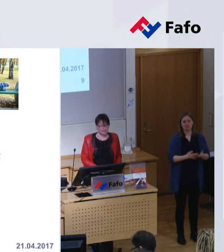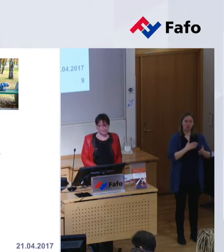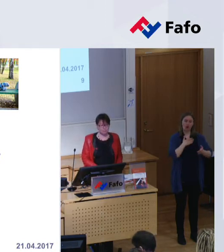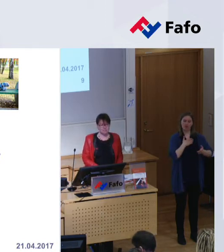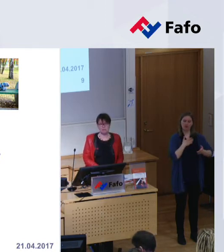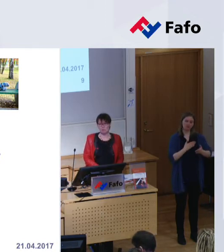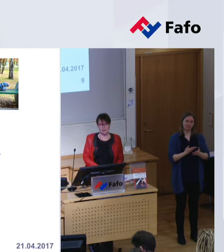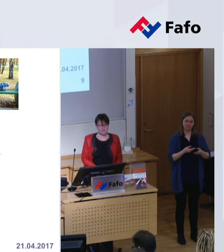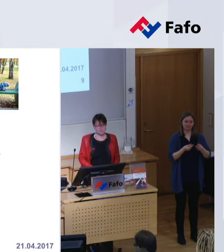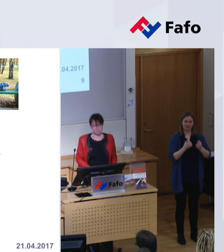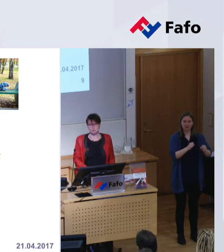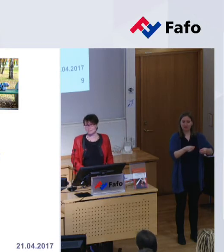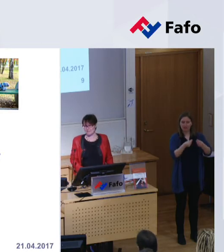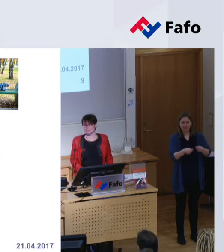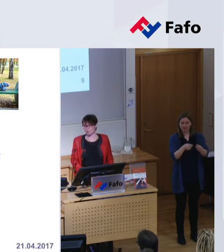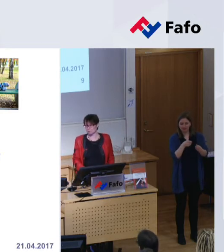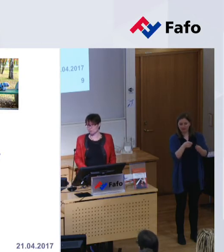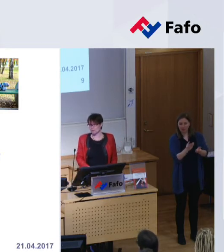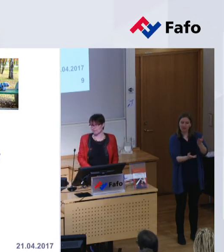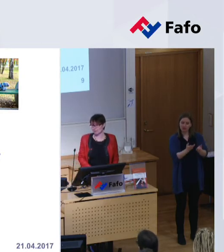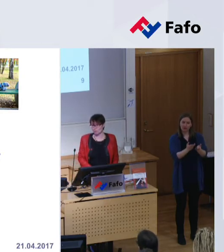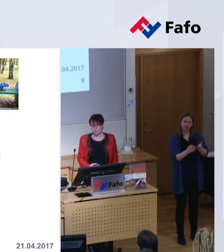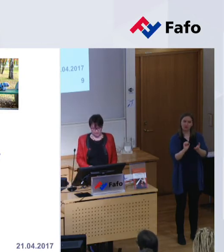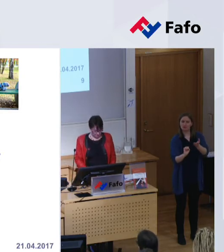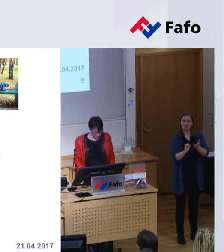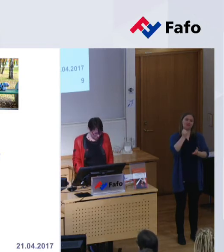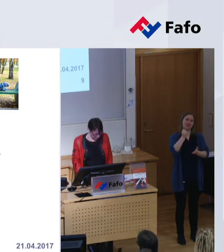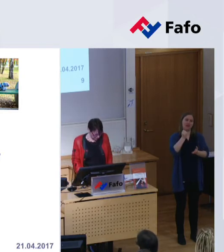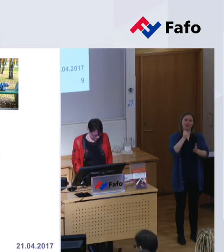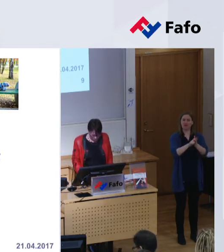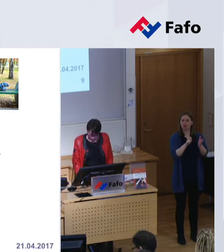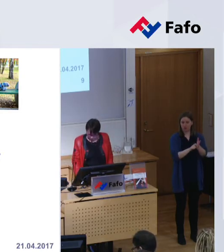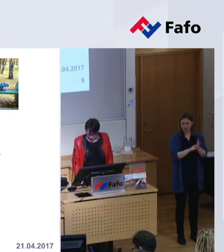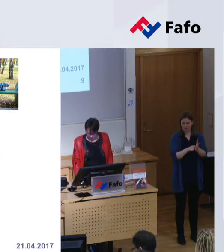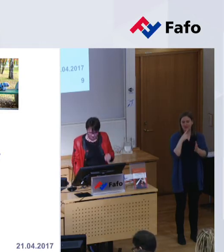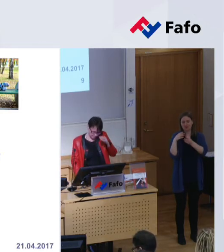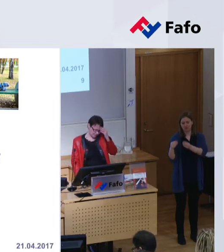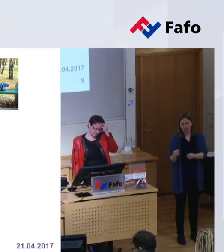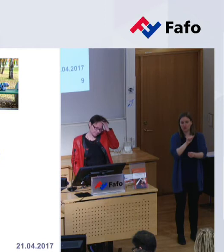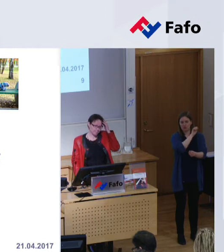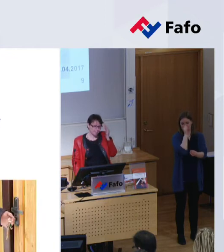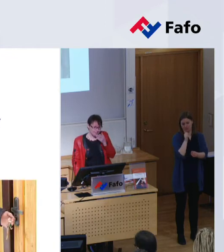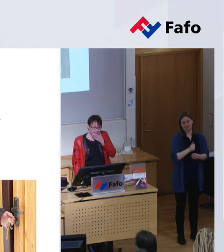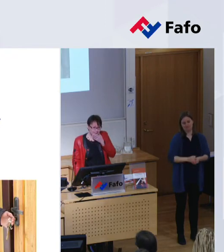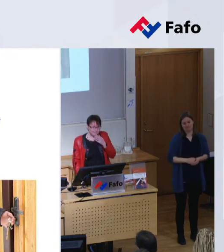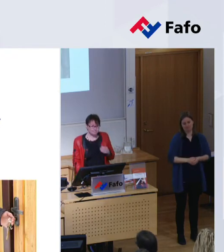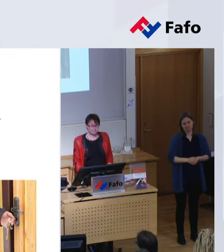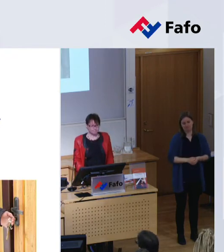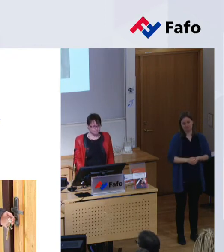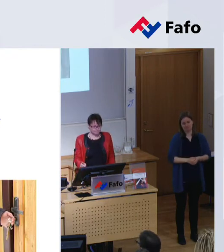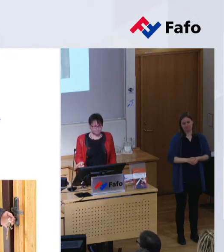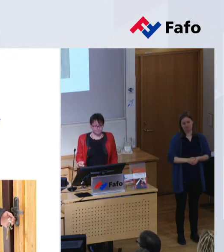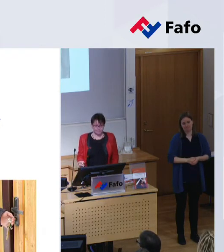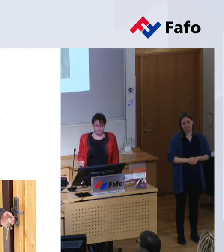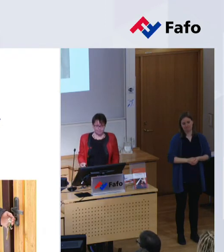virkemiddel noe av det som evalueres som et suksessfaktor I både Sandnes og Bergen.